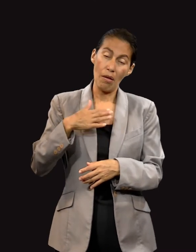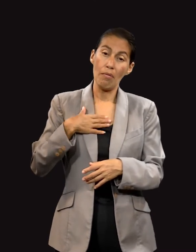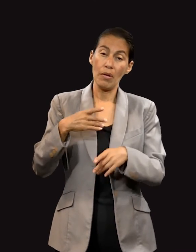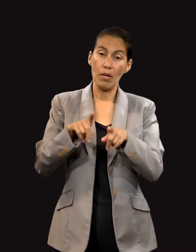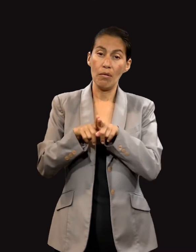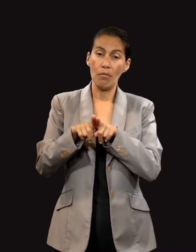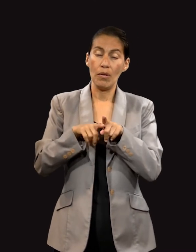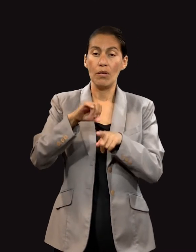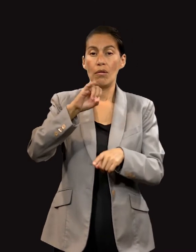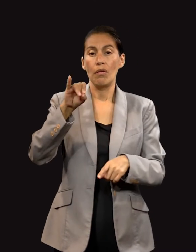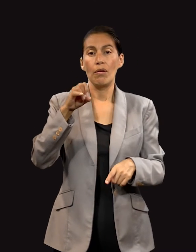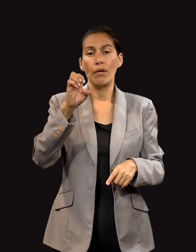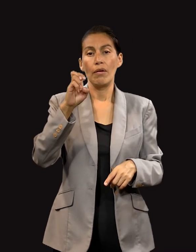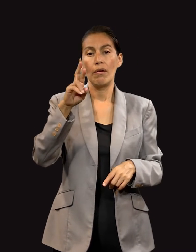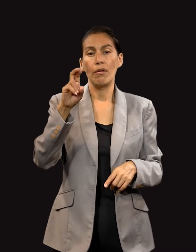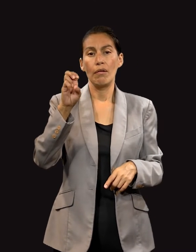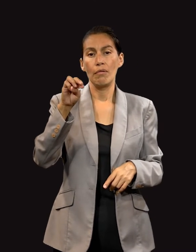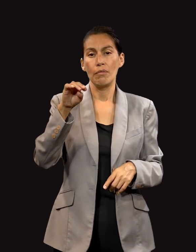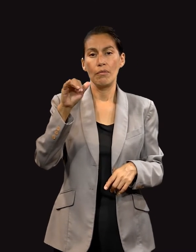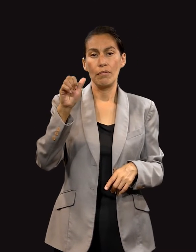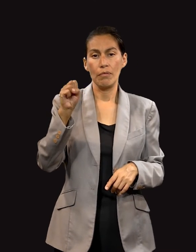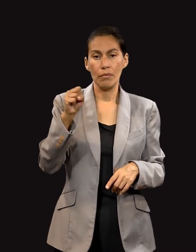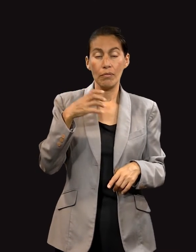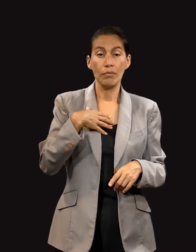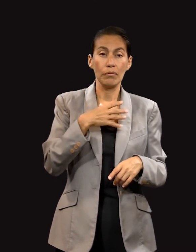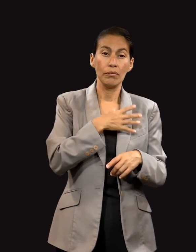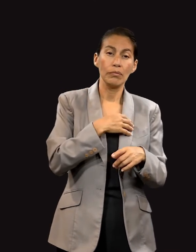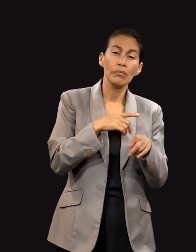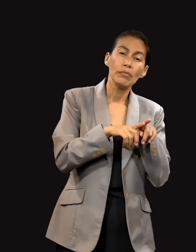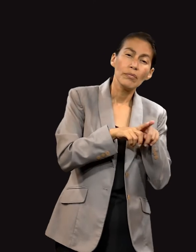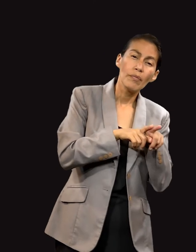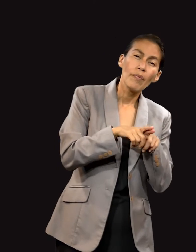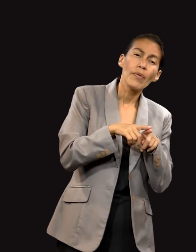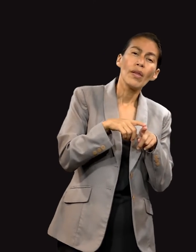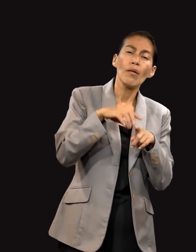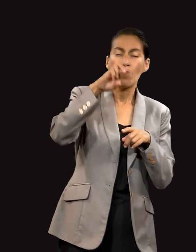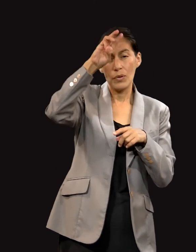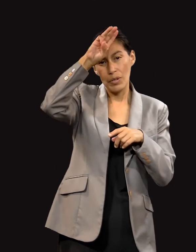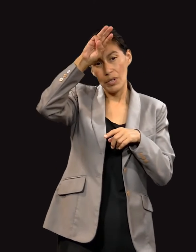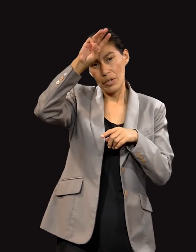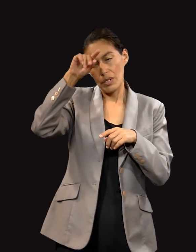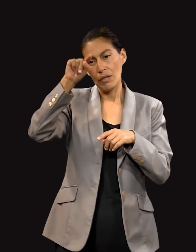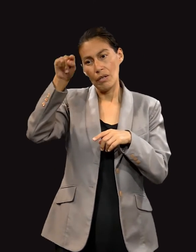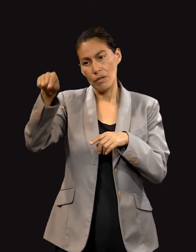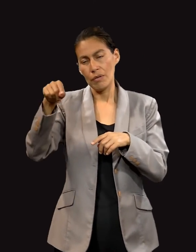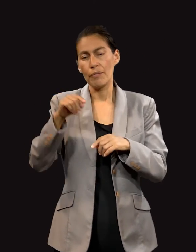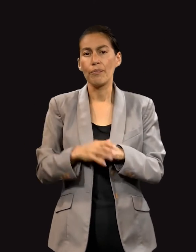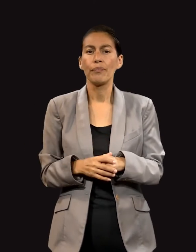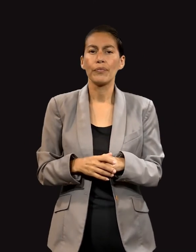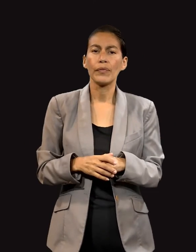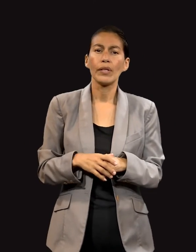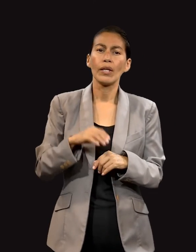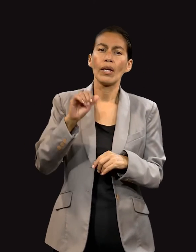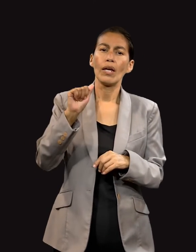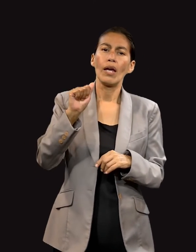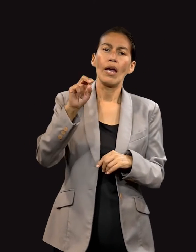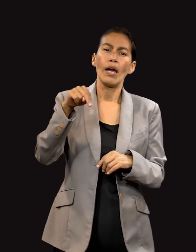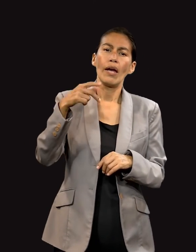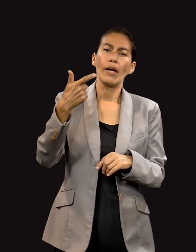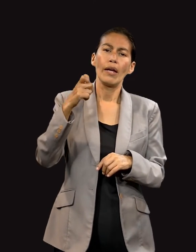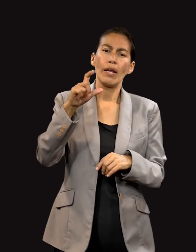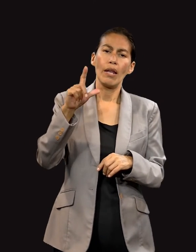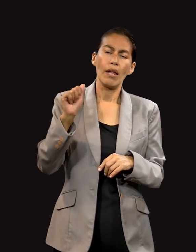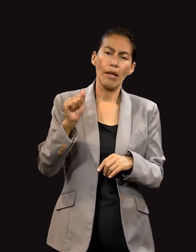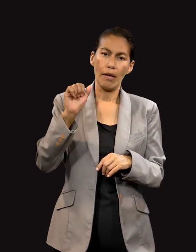Jeremías. También por mis hijos que se encuentran en Monterrey. Vamos a estar orando, Gladys, por esto. Ángela Aguilar,